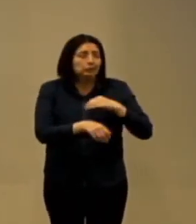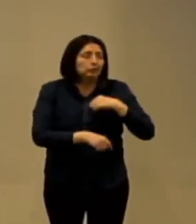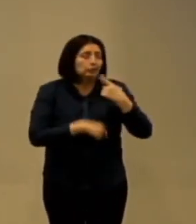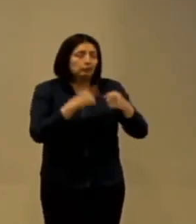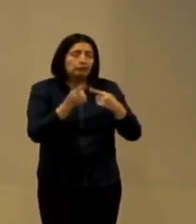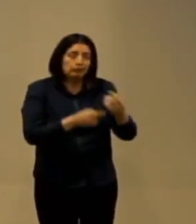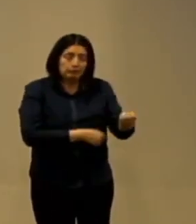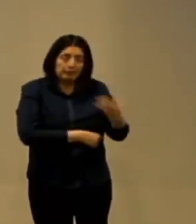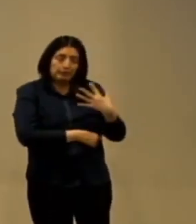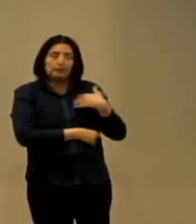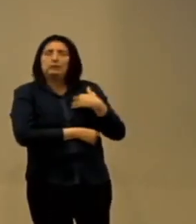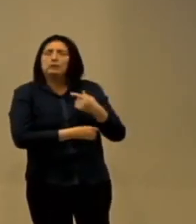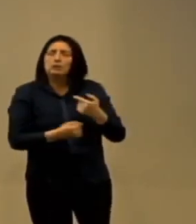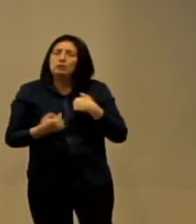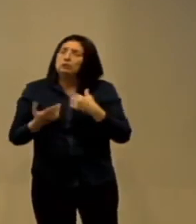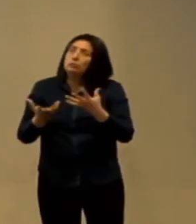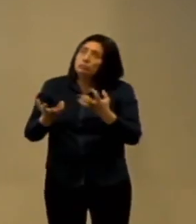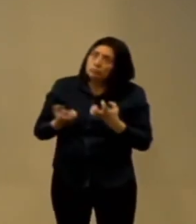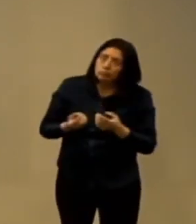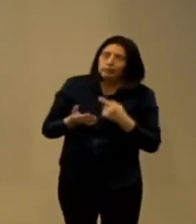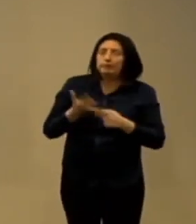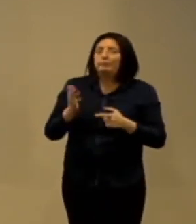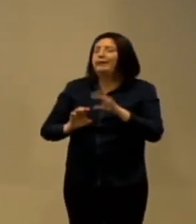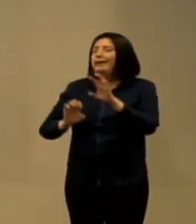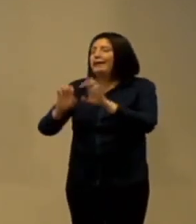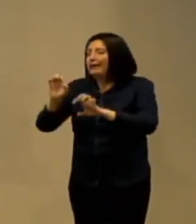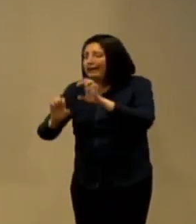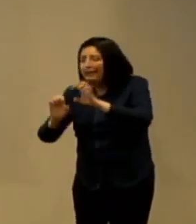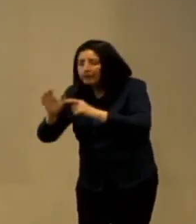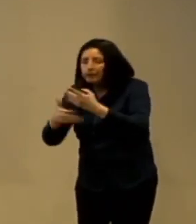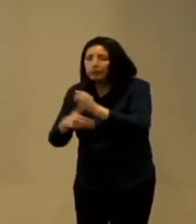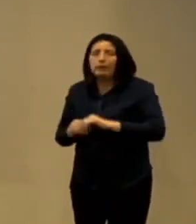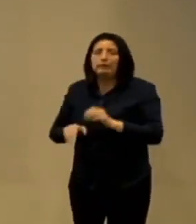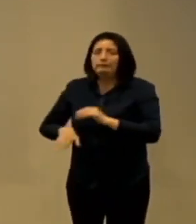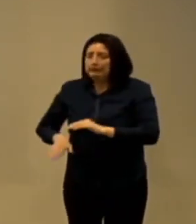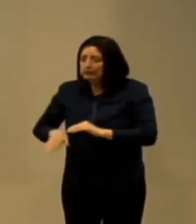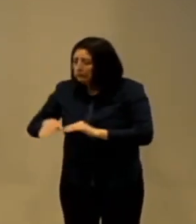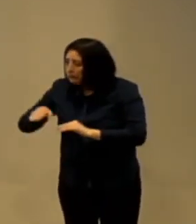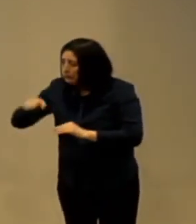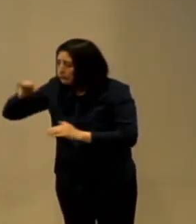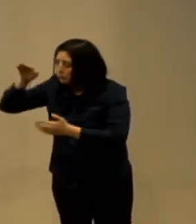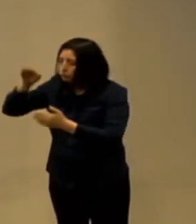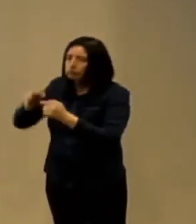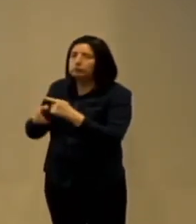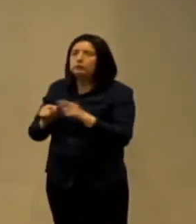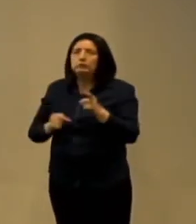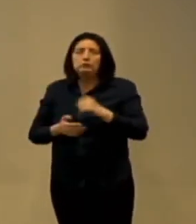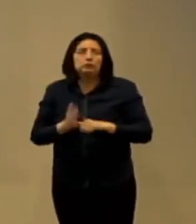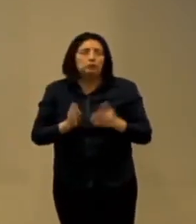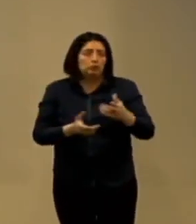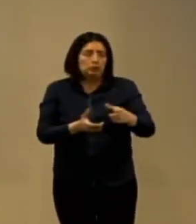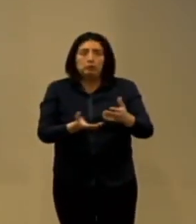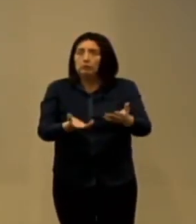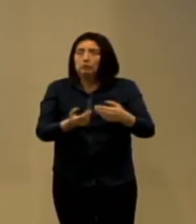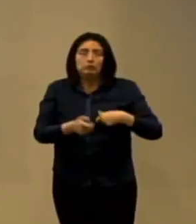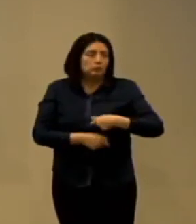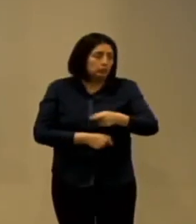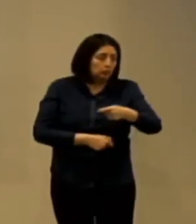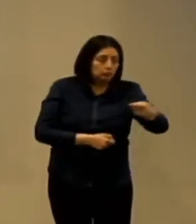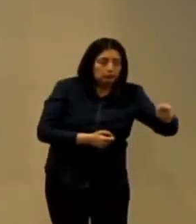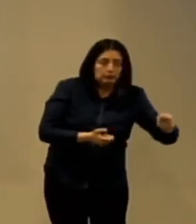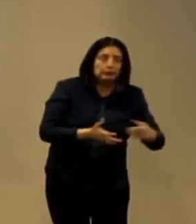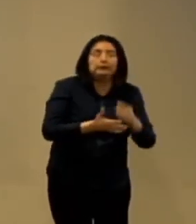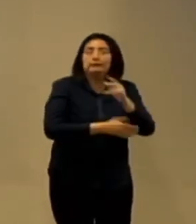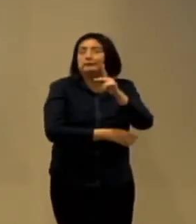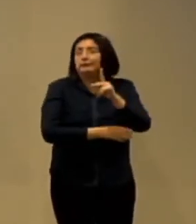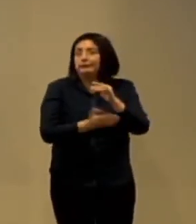decía. Cuando yo he querido aplicar para evaluar en el control de crecimiento y desarrollo con los kits que repartimos,